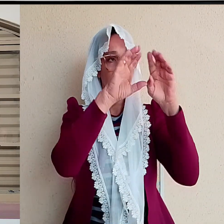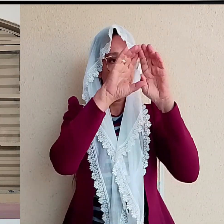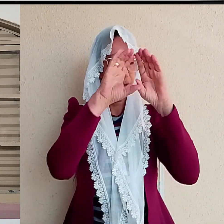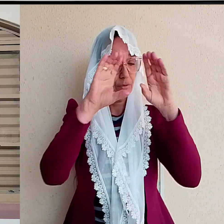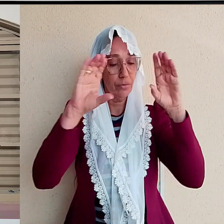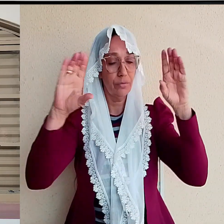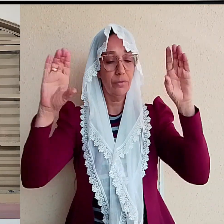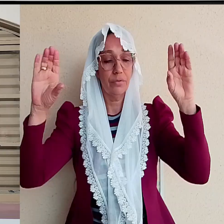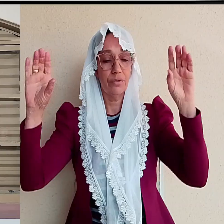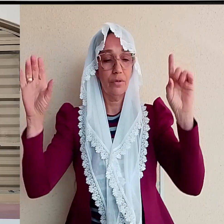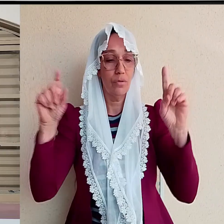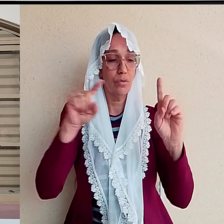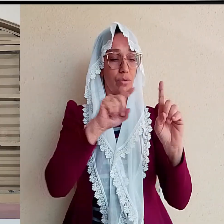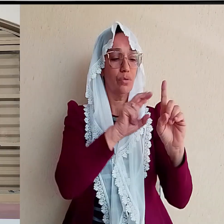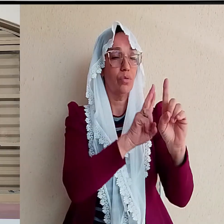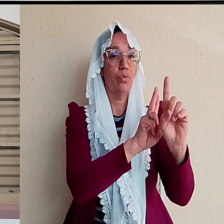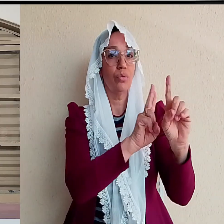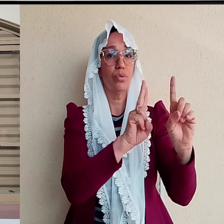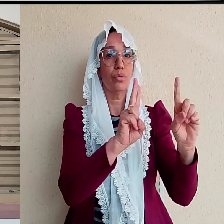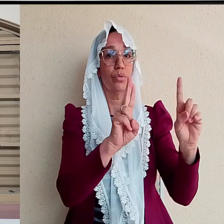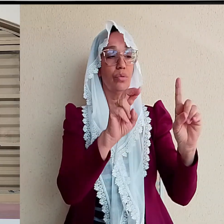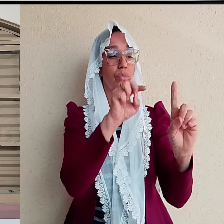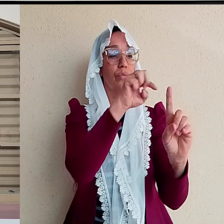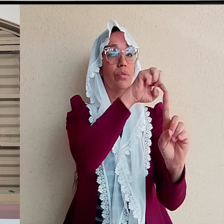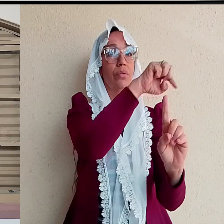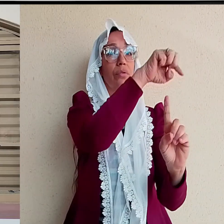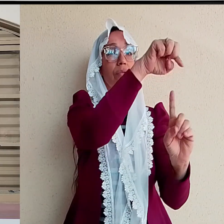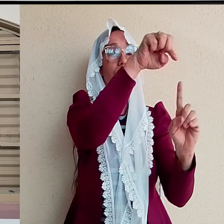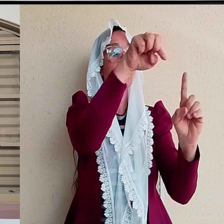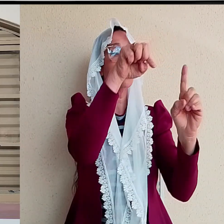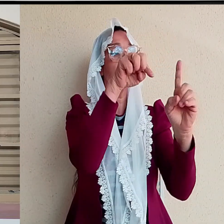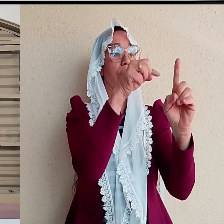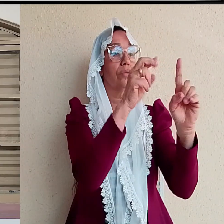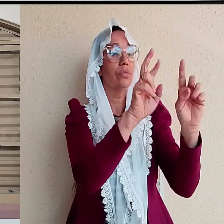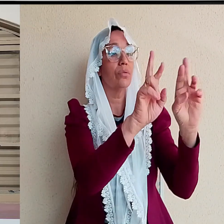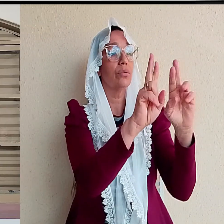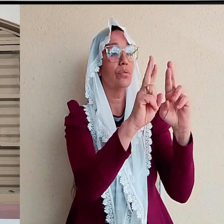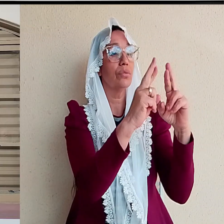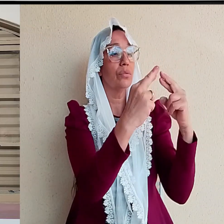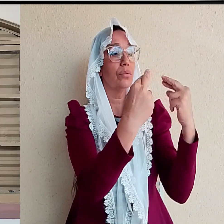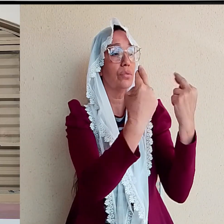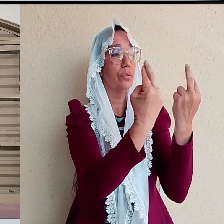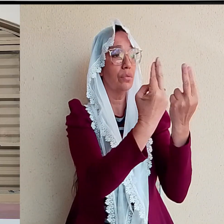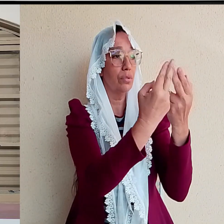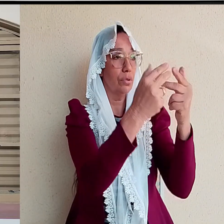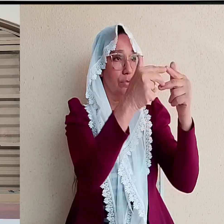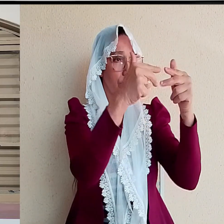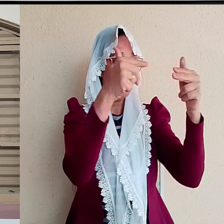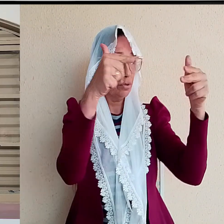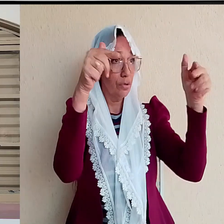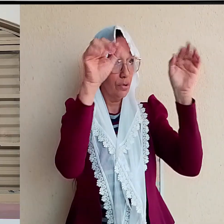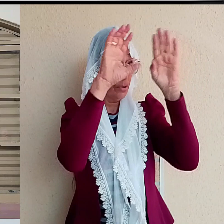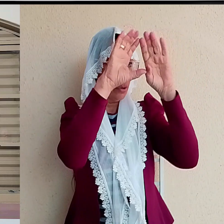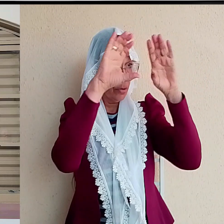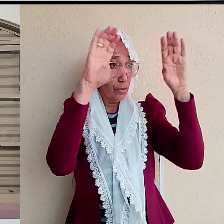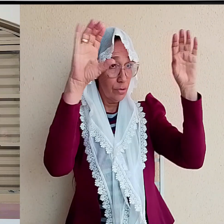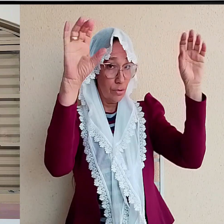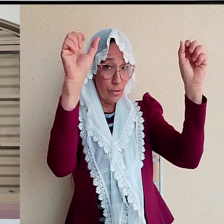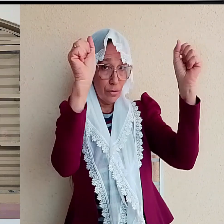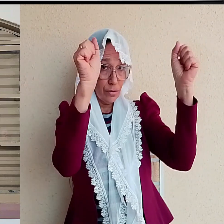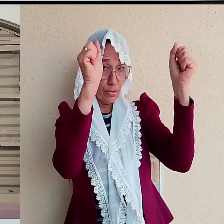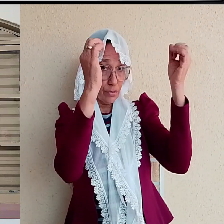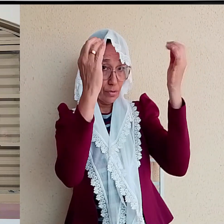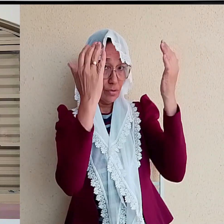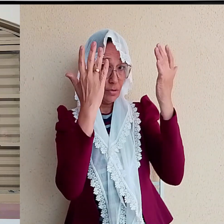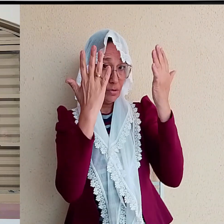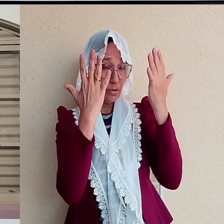santificado seja o teu nome. Venha o teu reino, seja feita